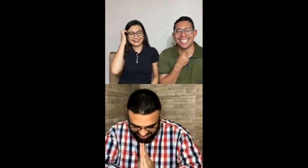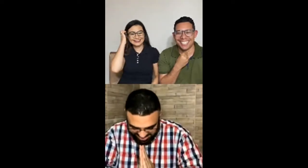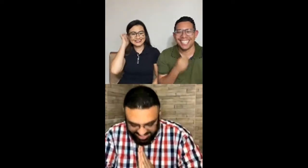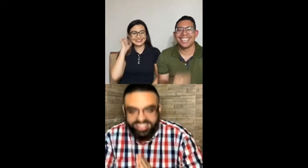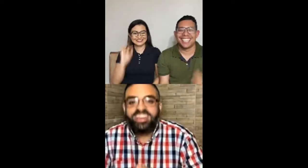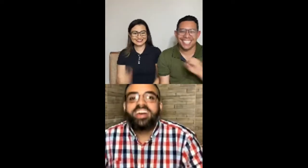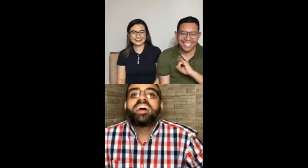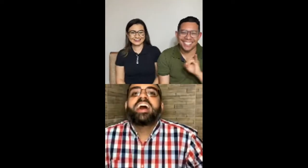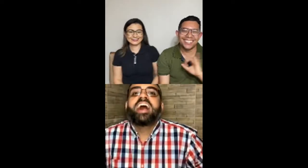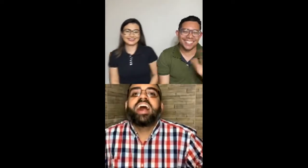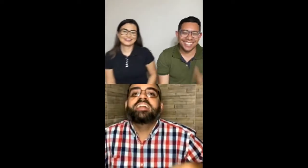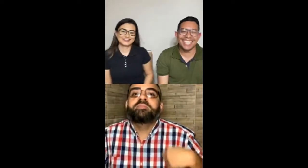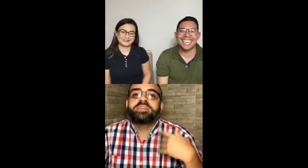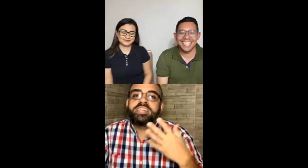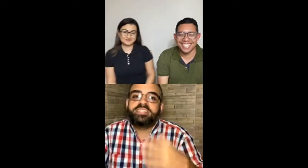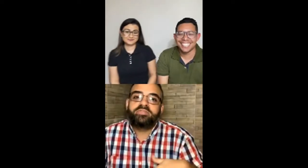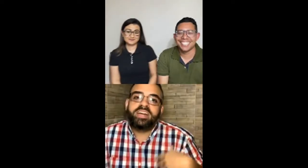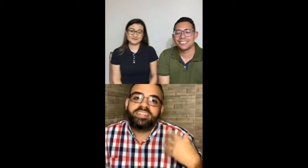você já vai. Oi,